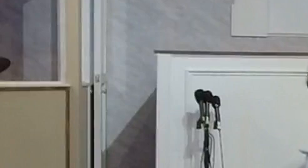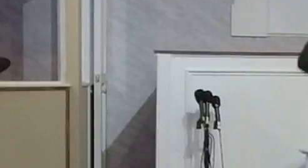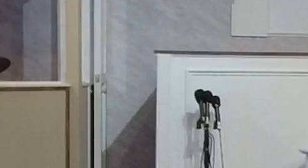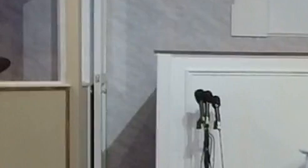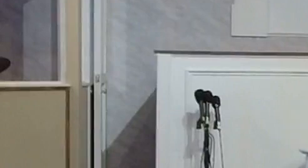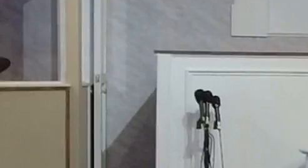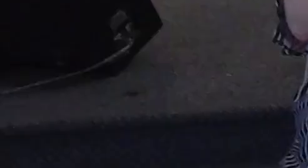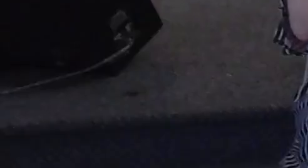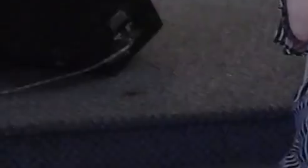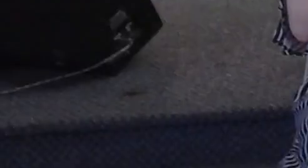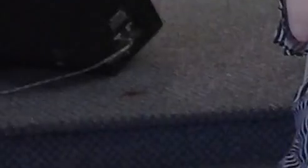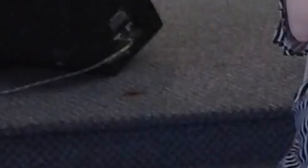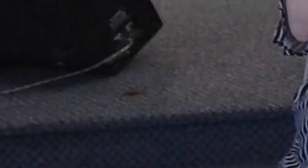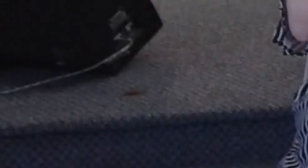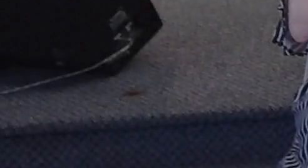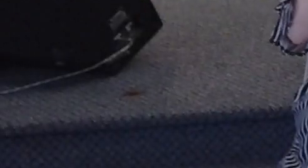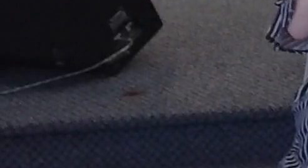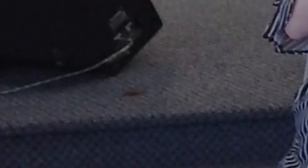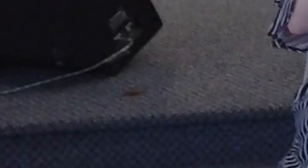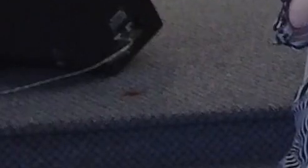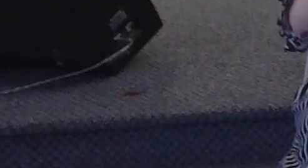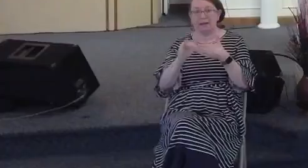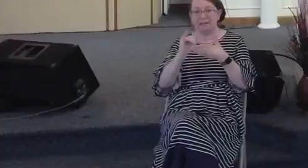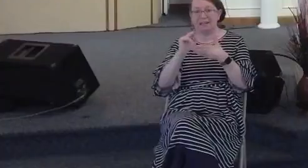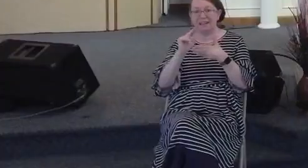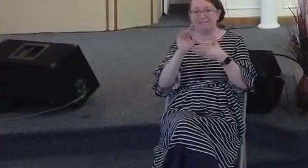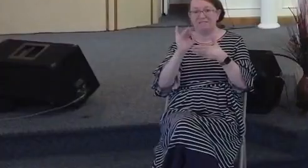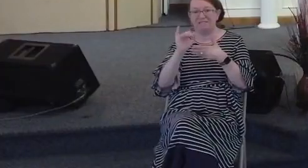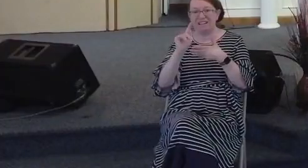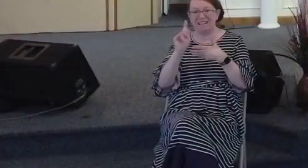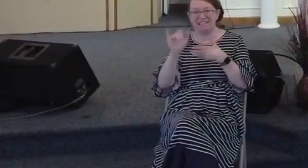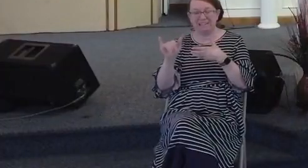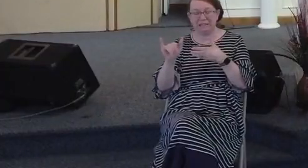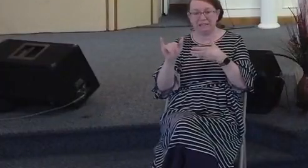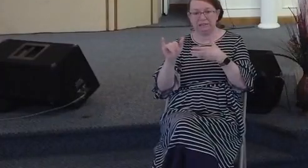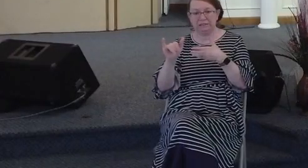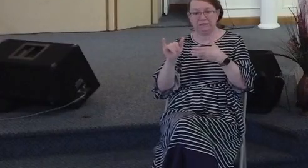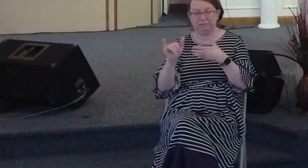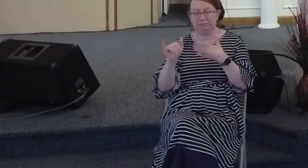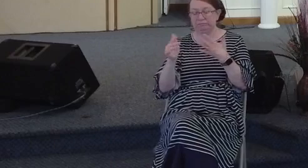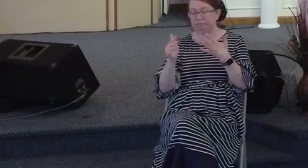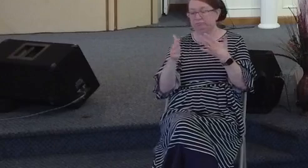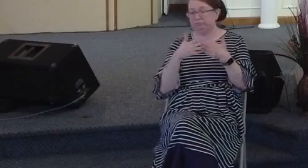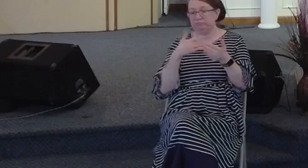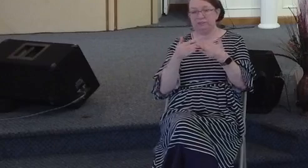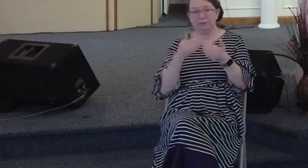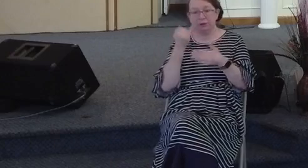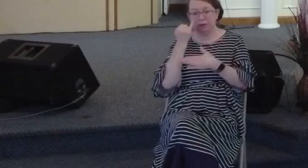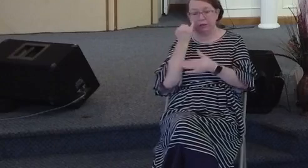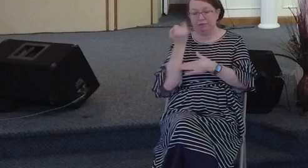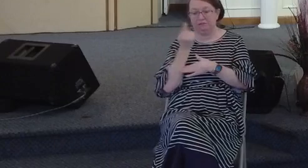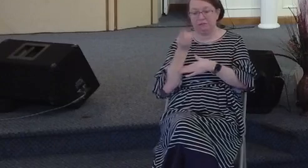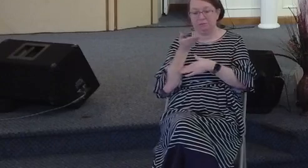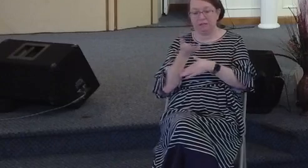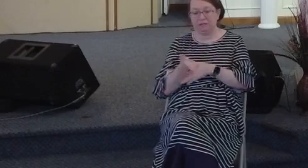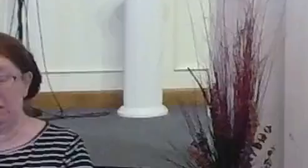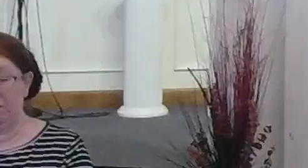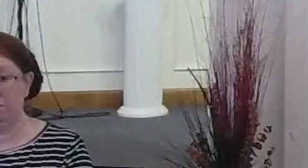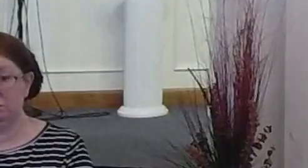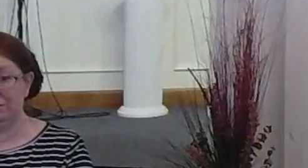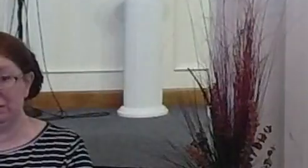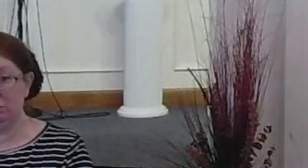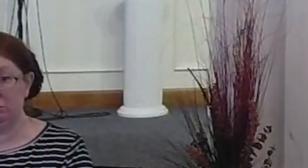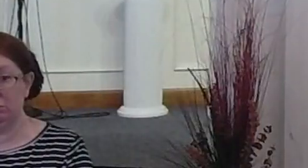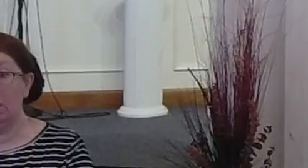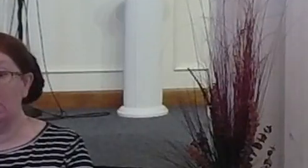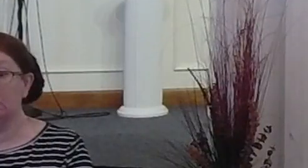Recuerda que mucho antes de que el cielo haya sido creado y todo, antes de que cualquier cosa existiera,